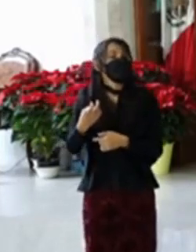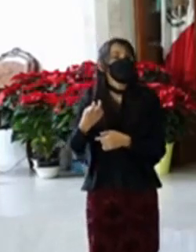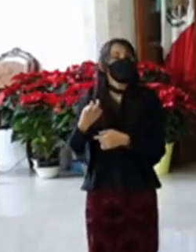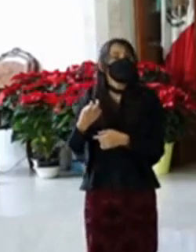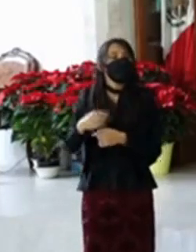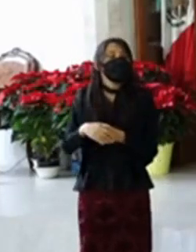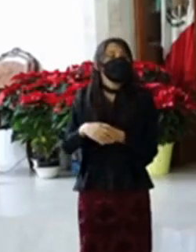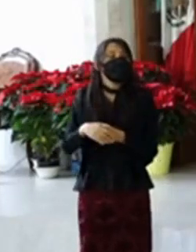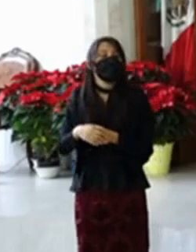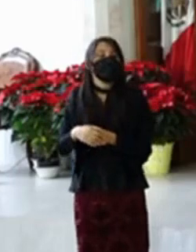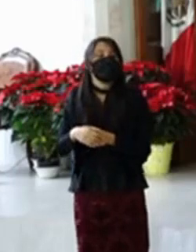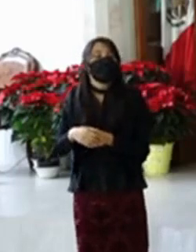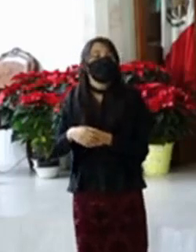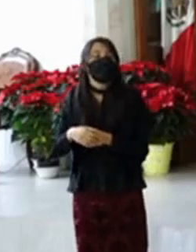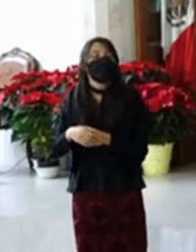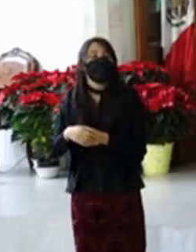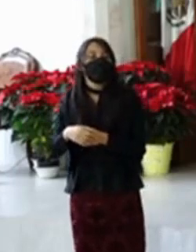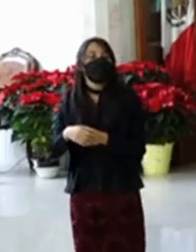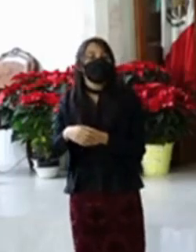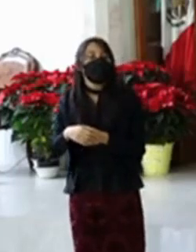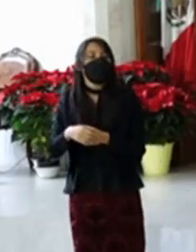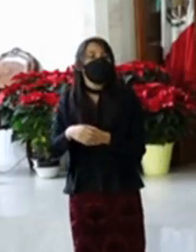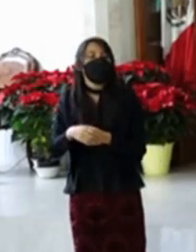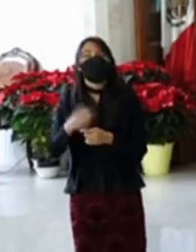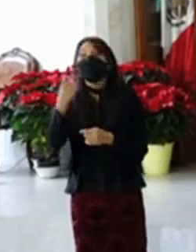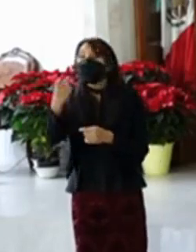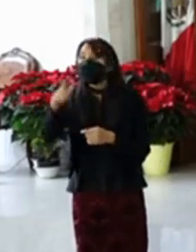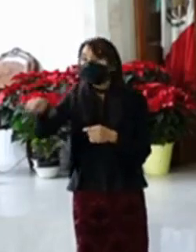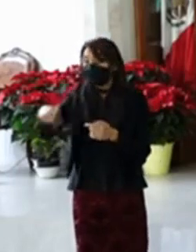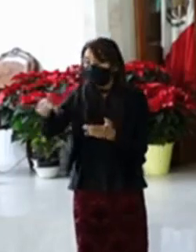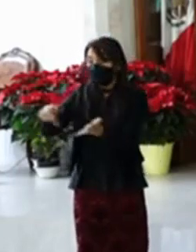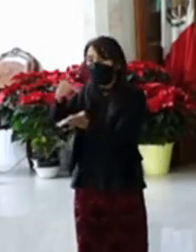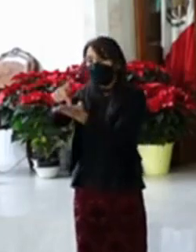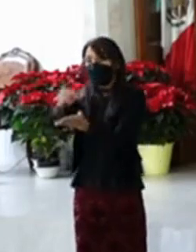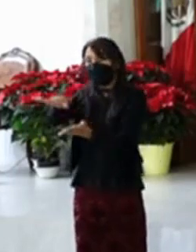lógicamente las envidias, afloraron